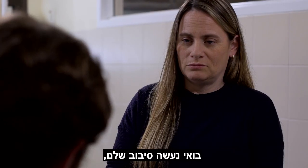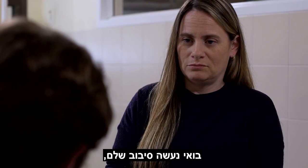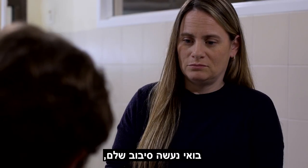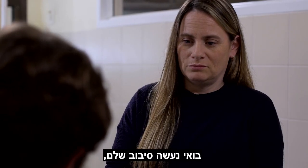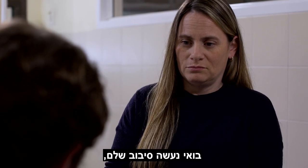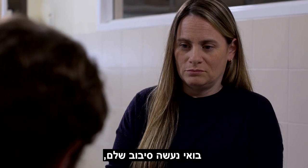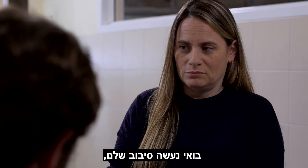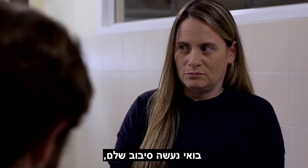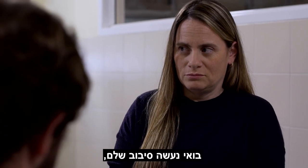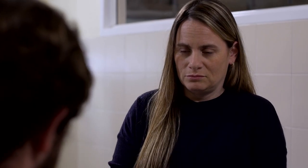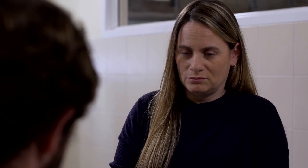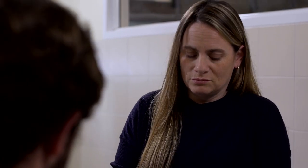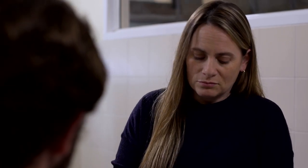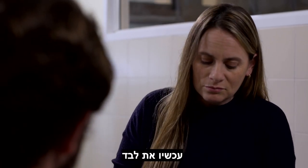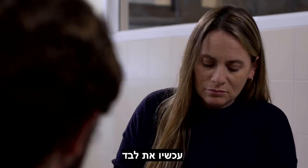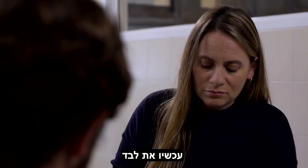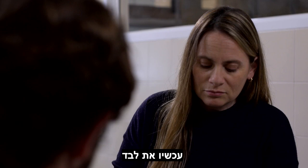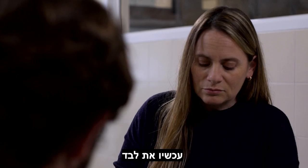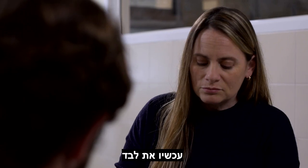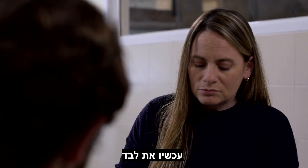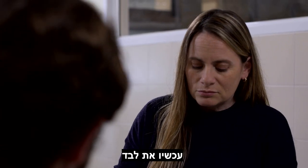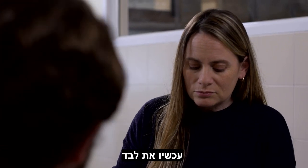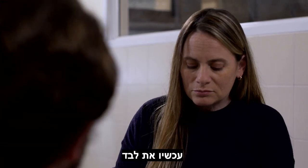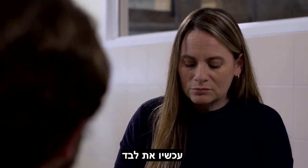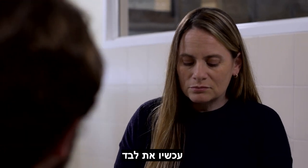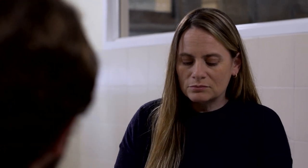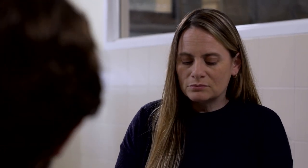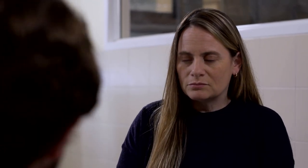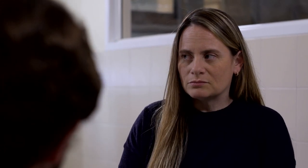בואי נעשה סיבוב שלם. עכשיו את, לבד.